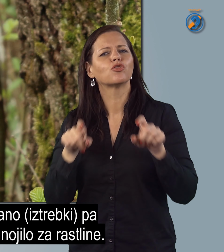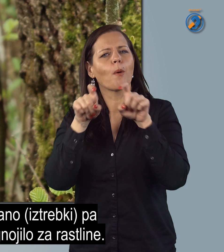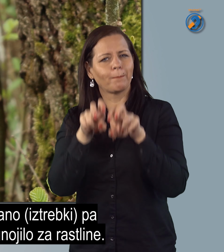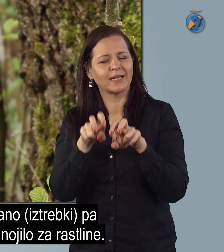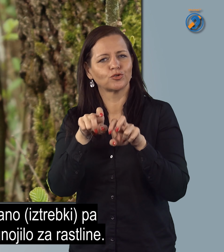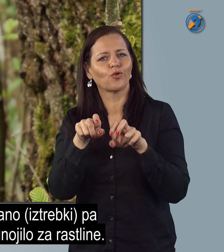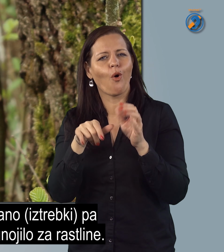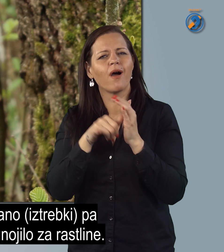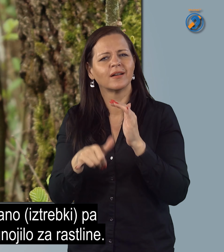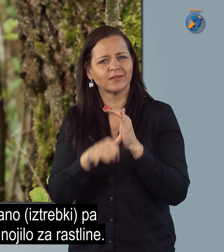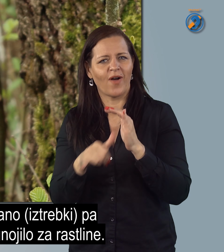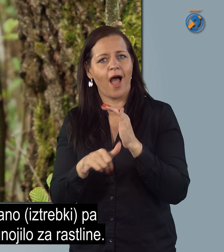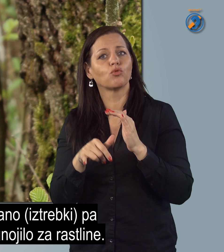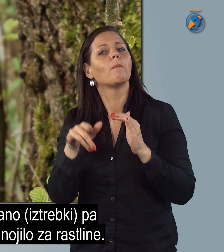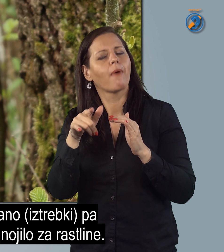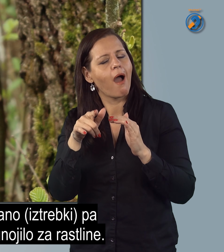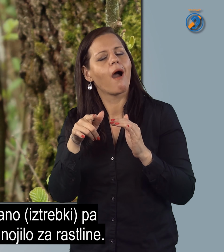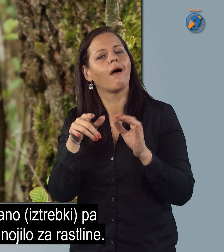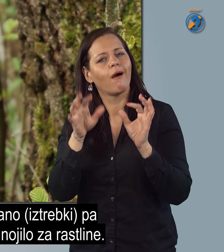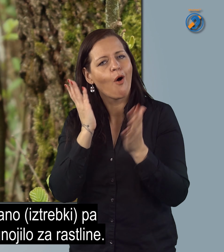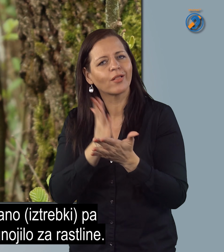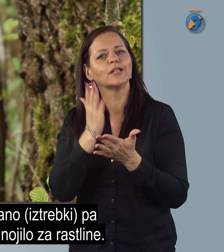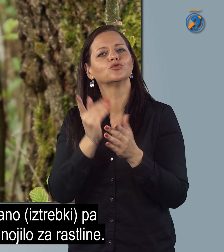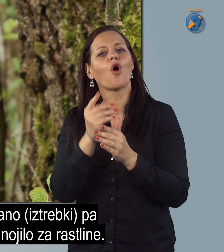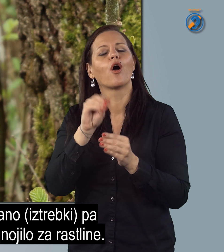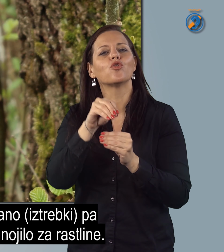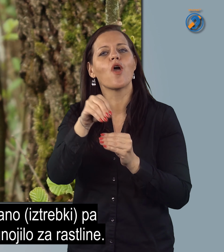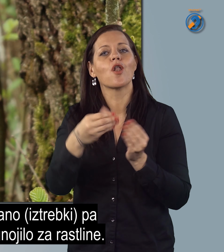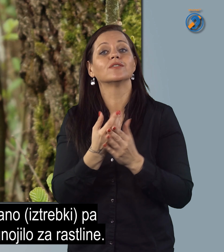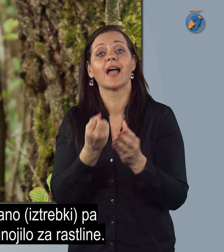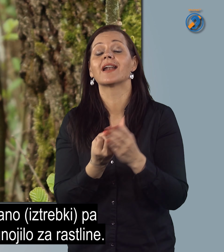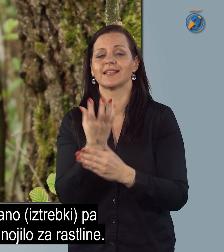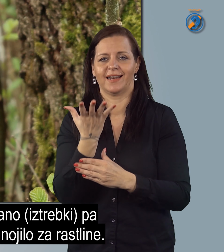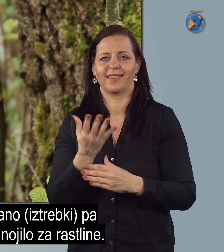Netopirsko gvano pa je tudi odlično gnojilo za rastline.